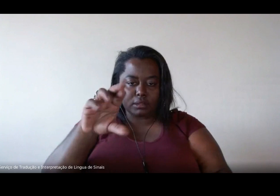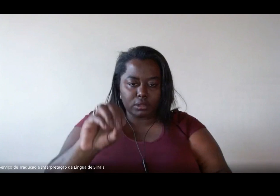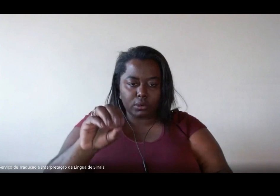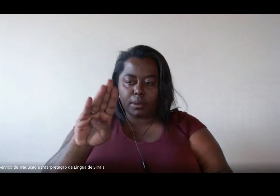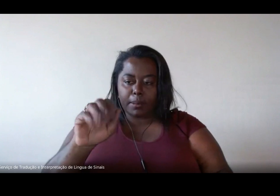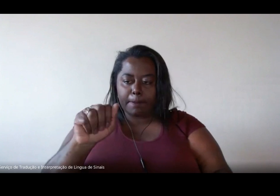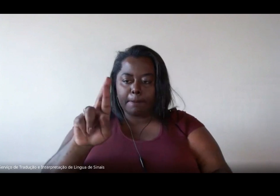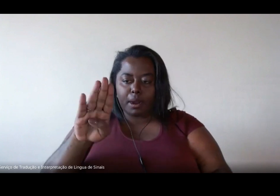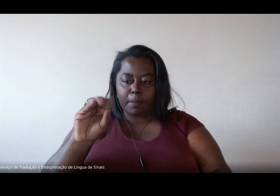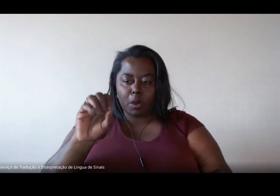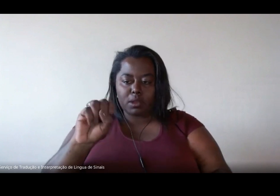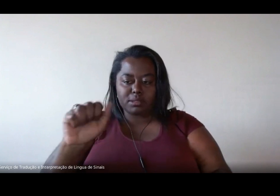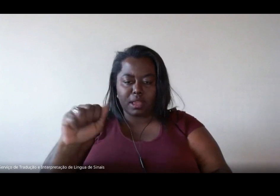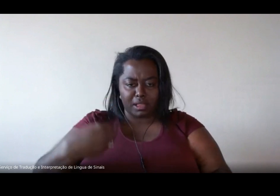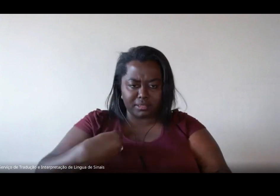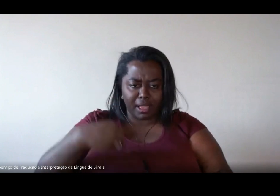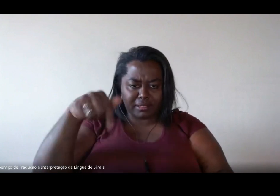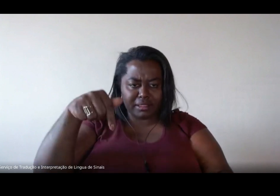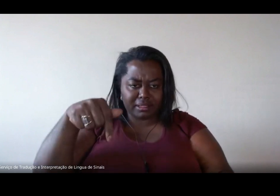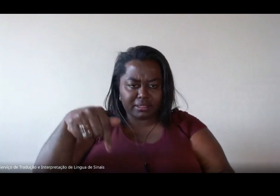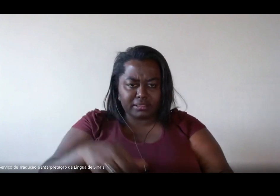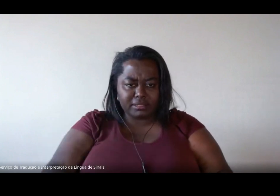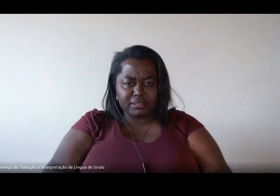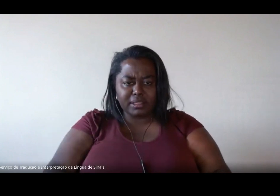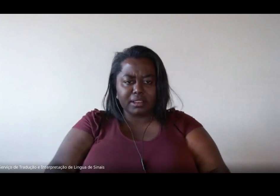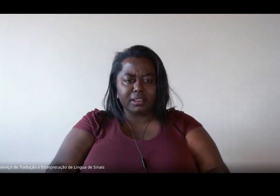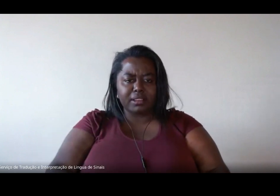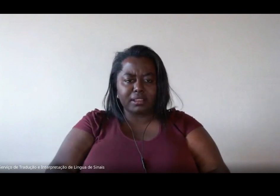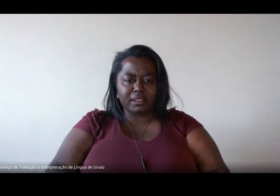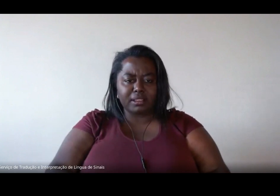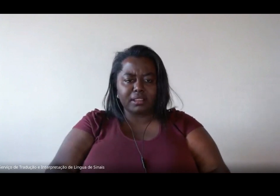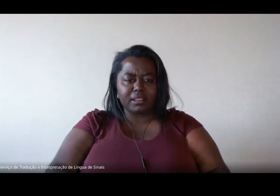32, o Leandro Chagas Barbosa. Leandro, tá por aí? Será?